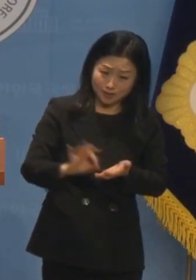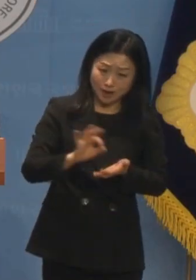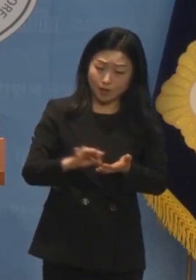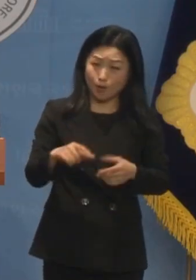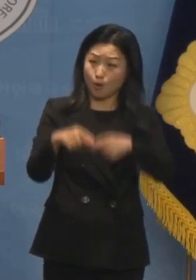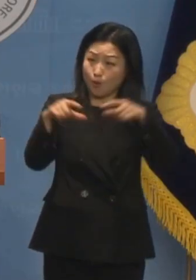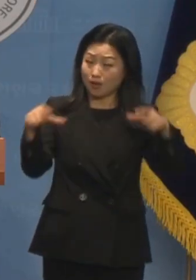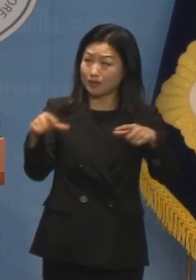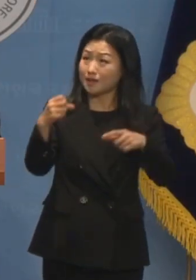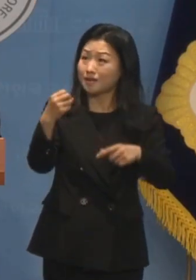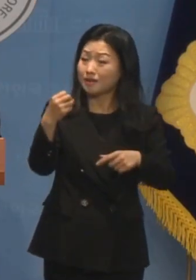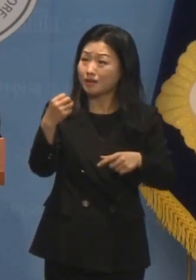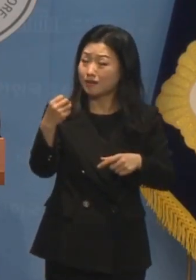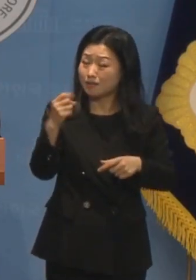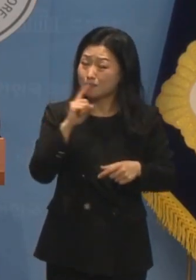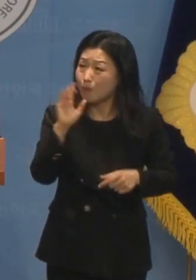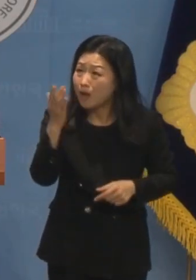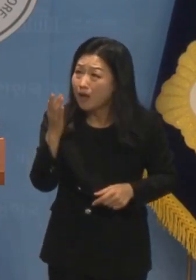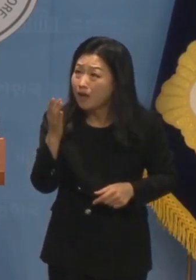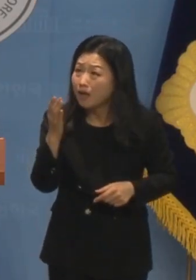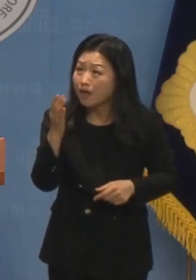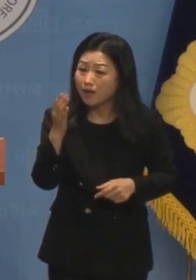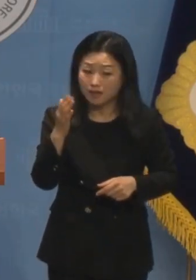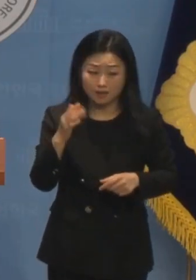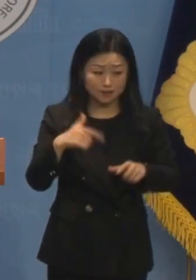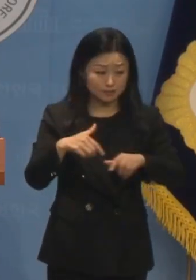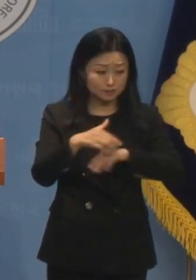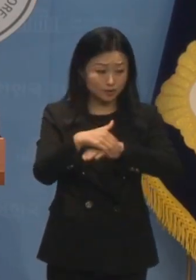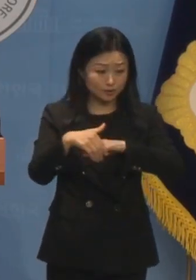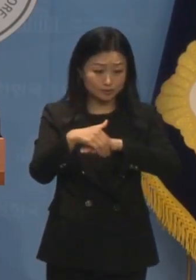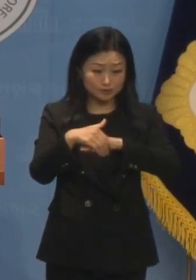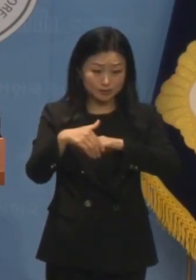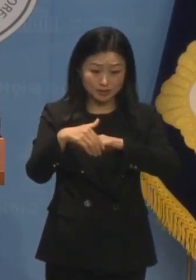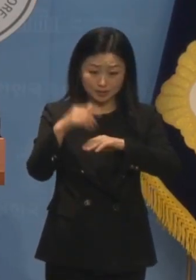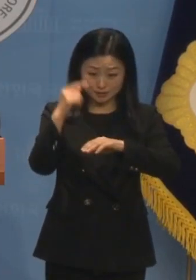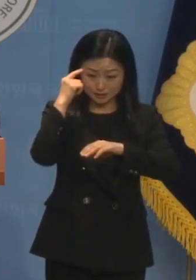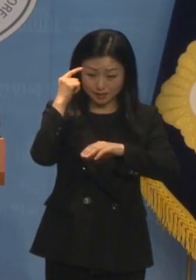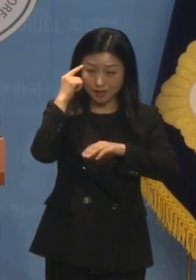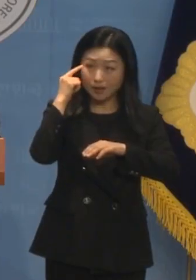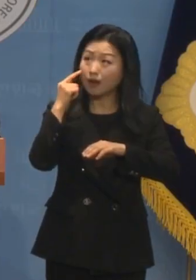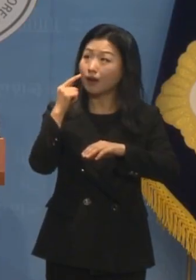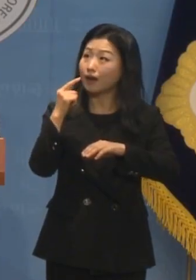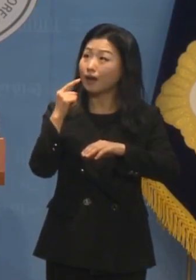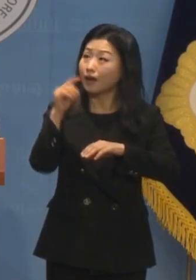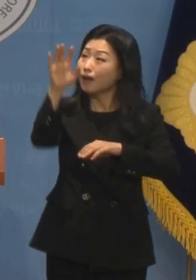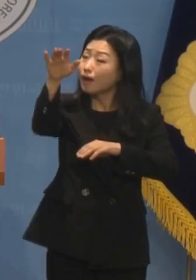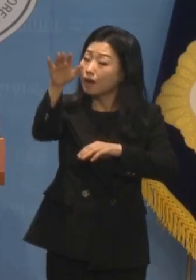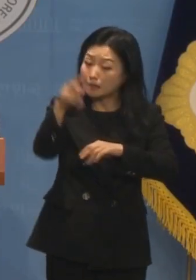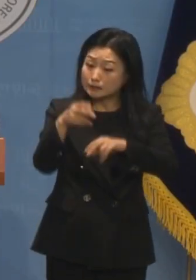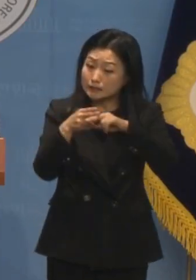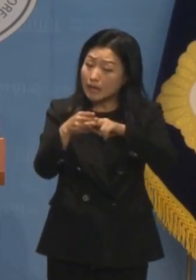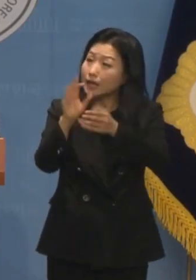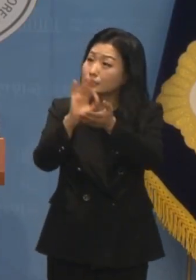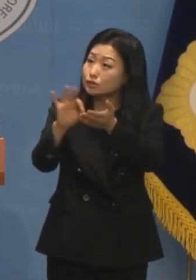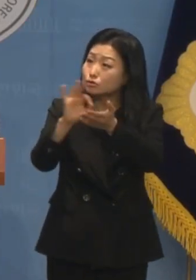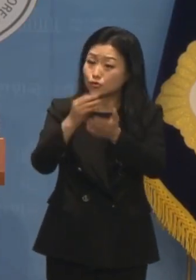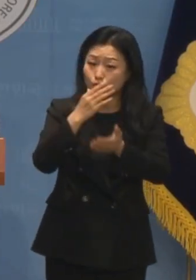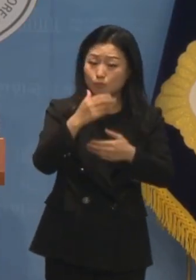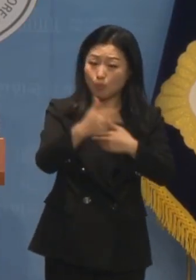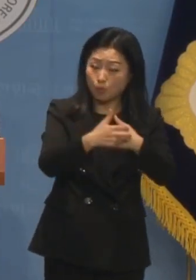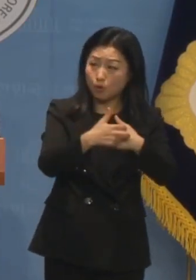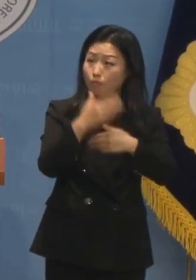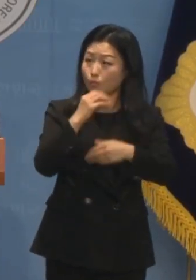있다고 했습니까 그런데 왜 정책적 의지에 따른 재량 지출은 특히 보건